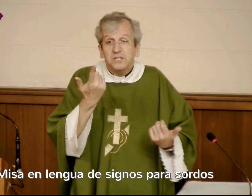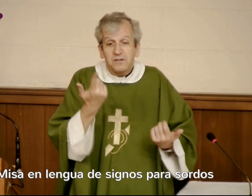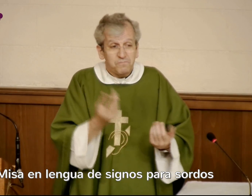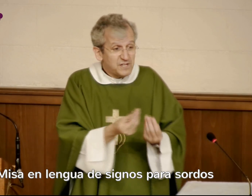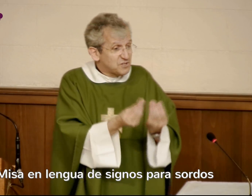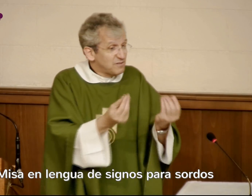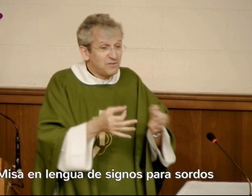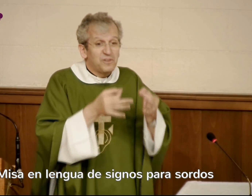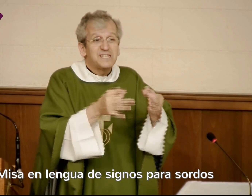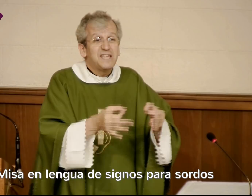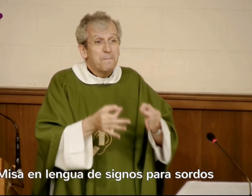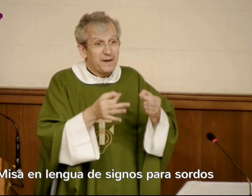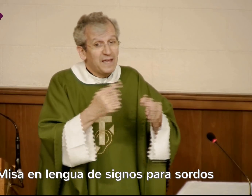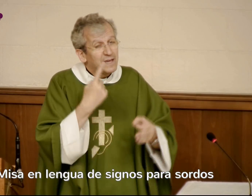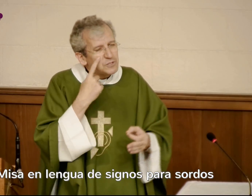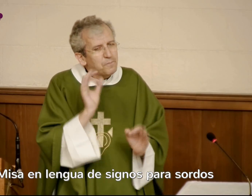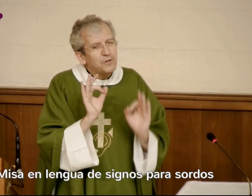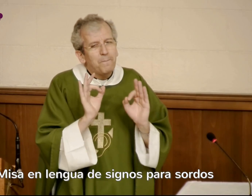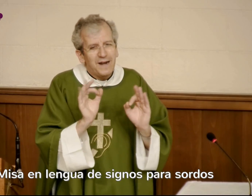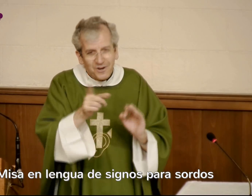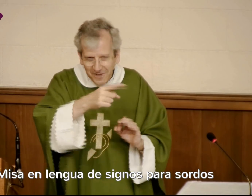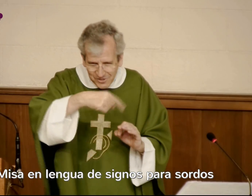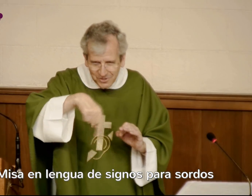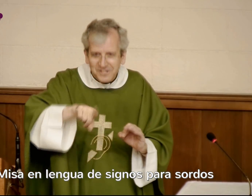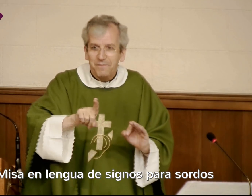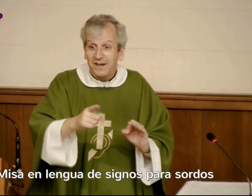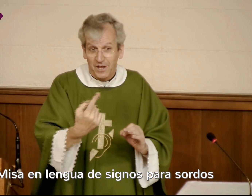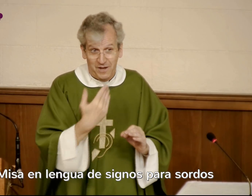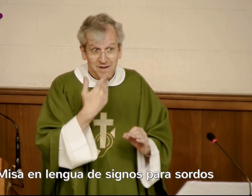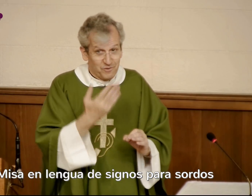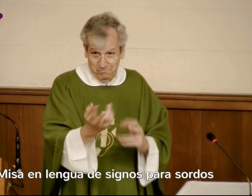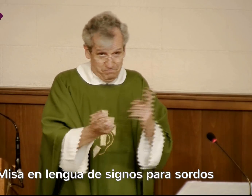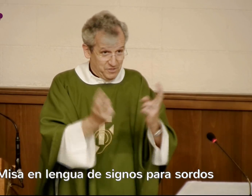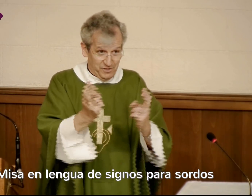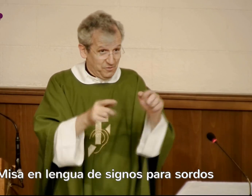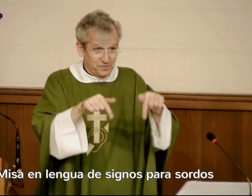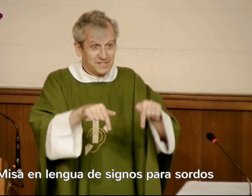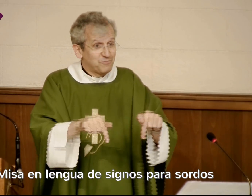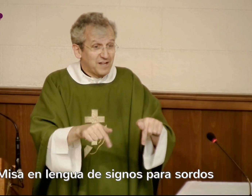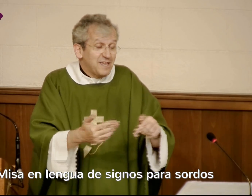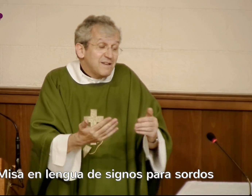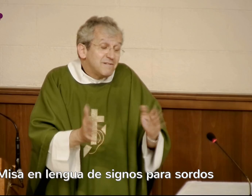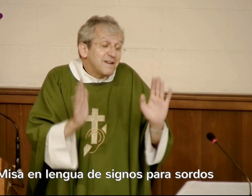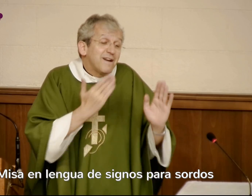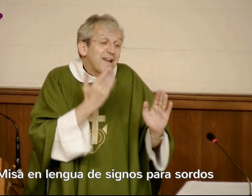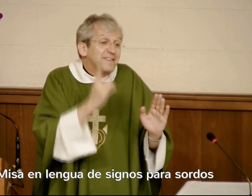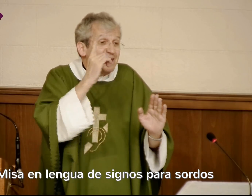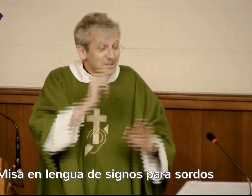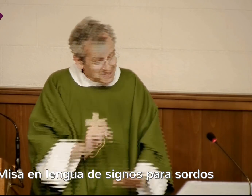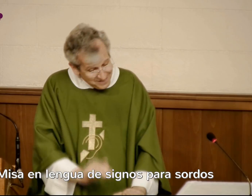visto, pues eso, lo de siempre, que es un poquito el peligro que nosotros también. Pienso que todos los que estamos aquí, gracias a Dios,